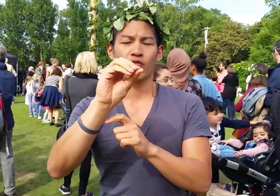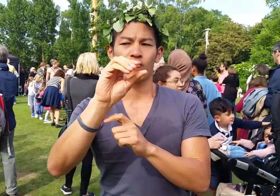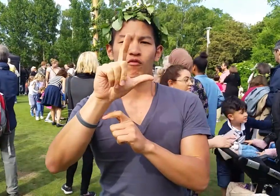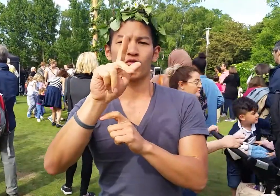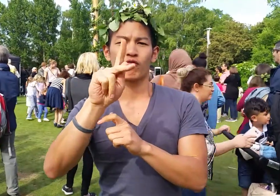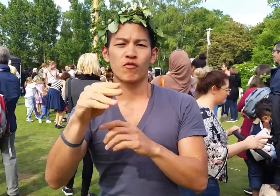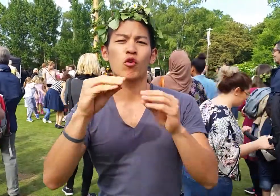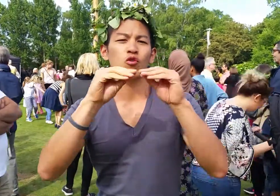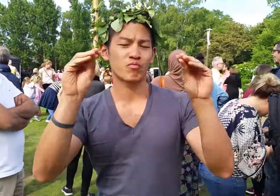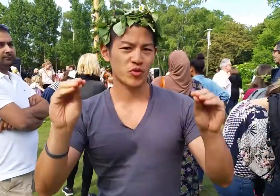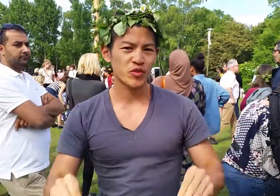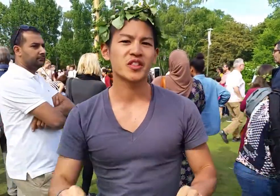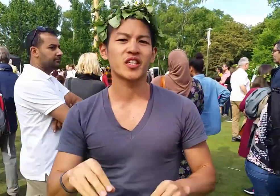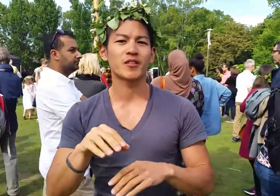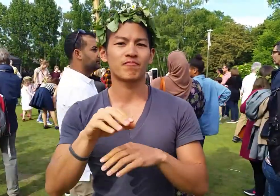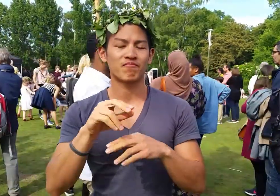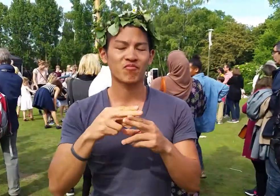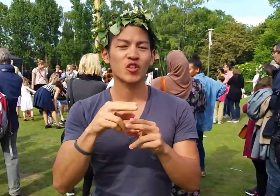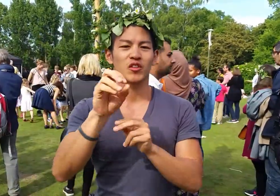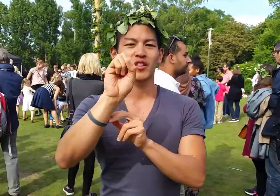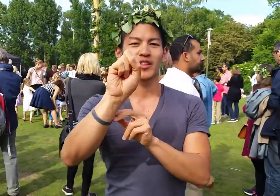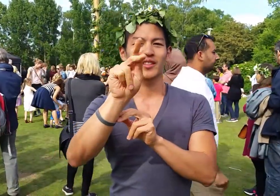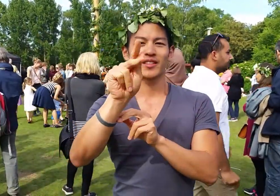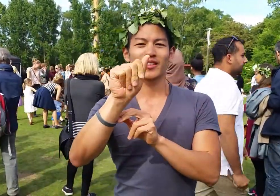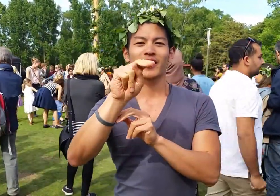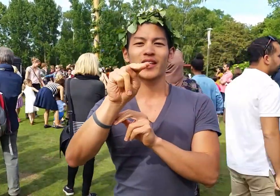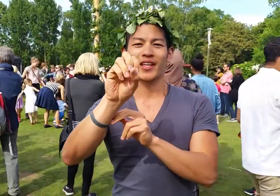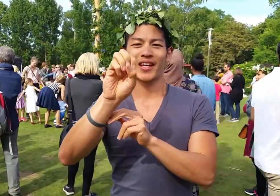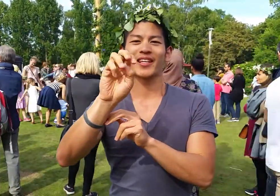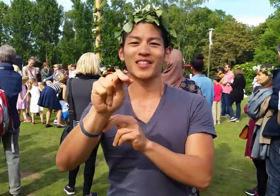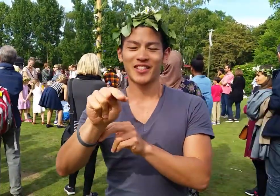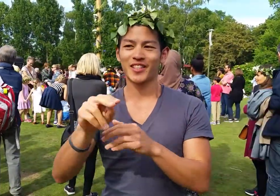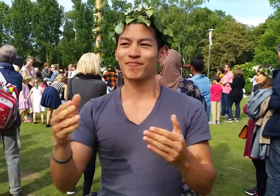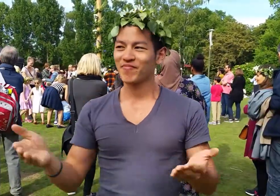Jag har hennes hjärta, om jag hjärta sakta slå.